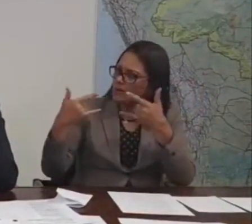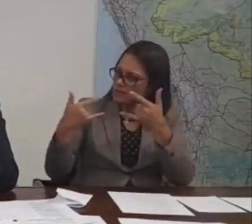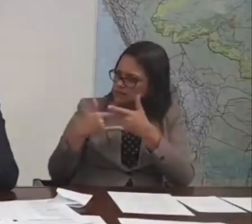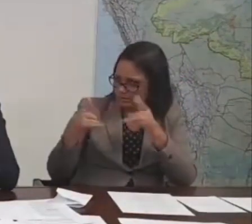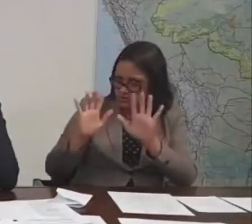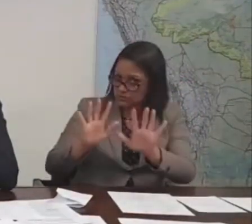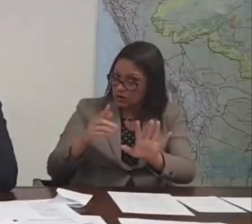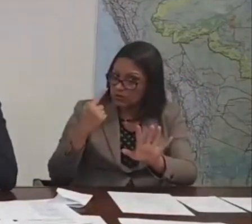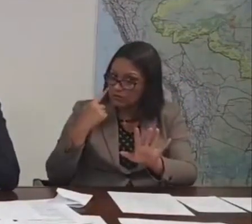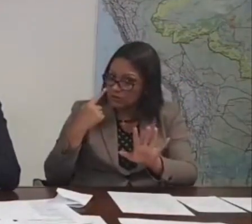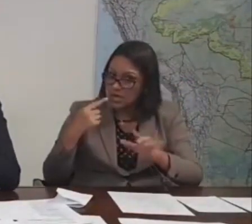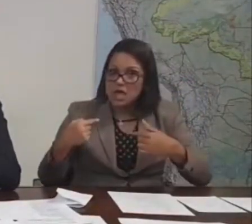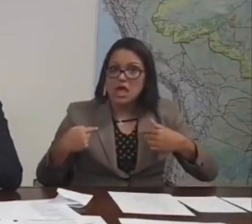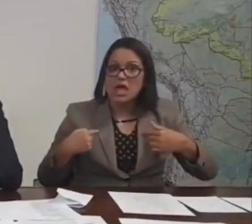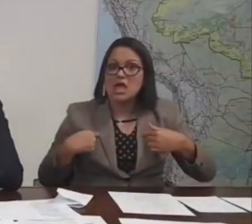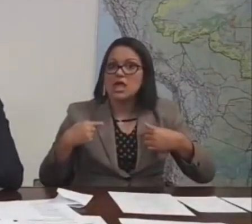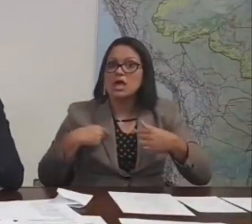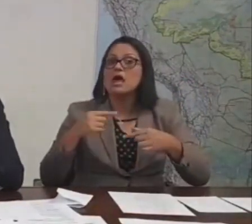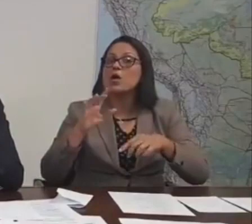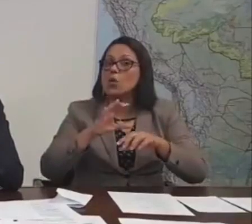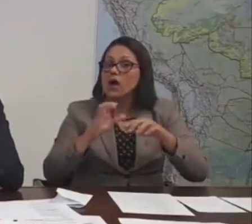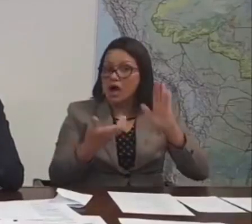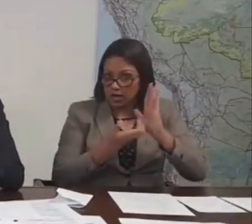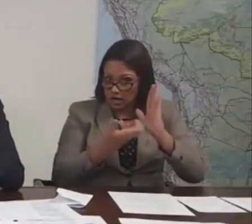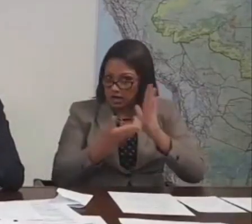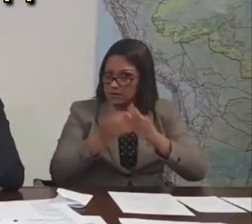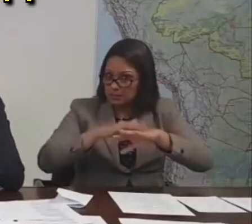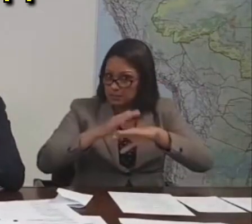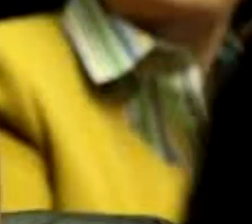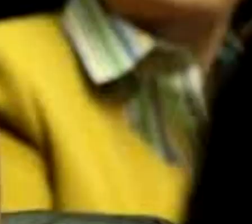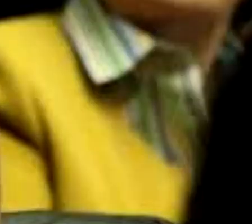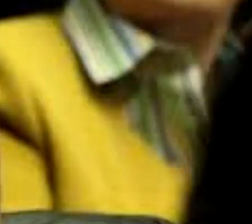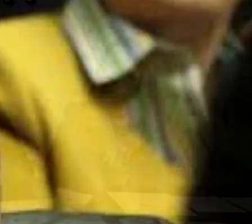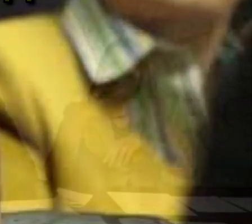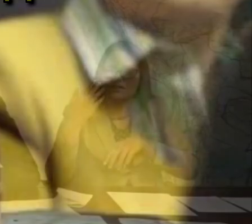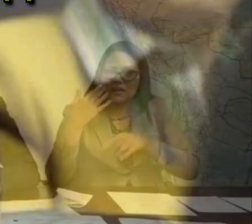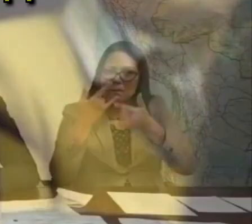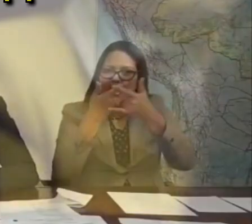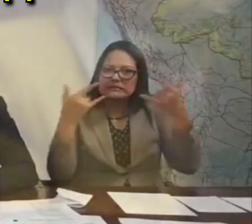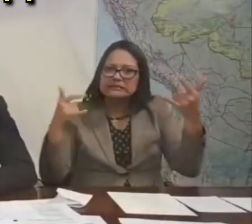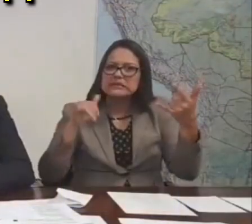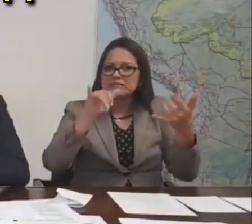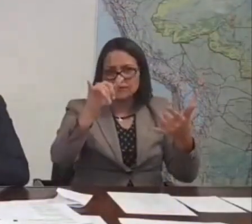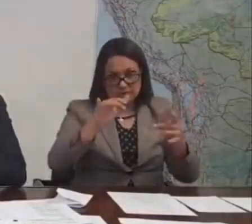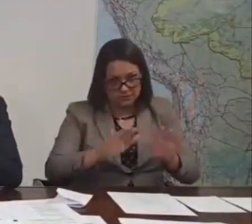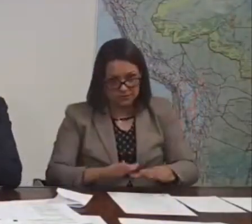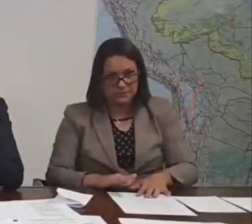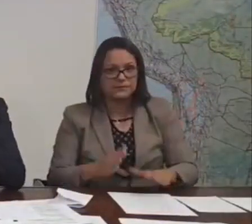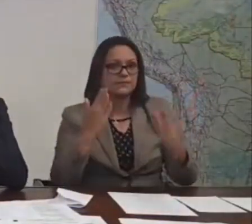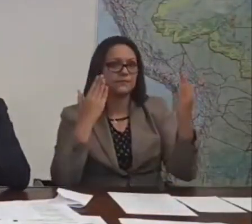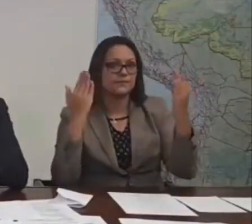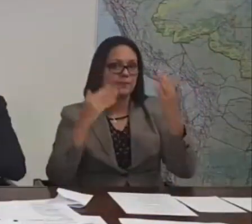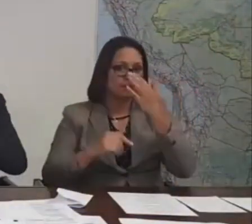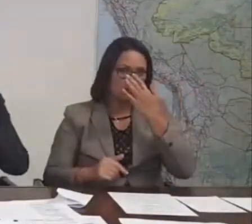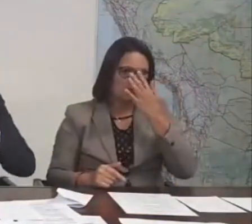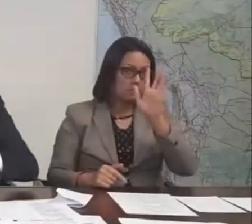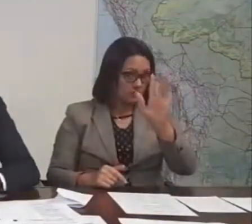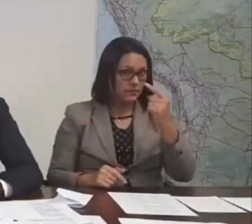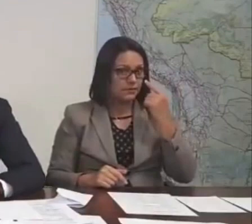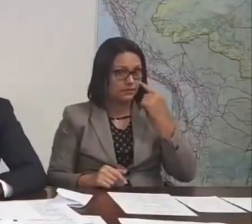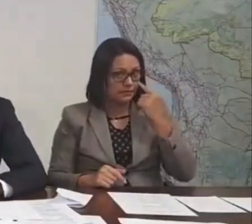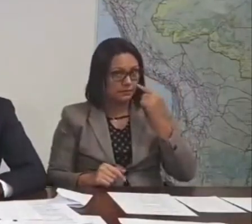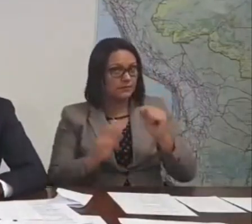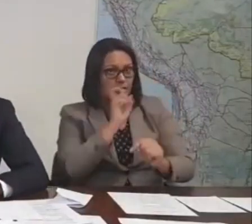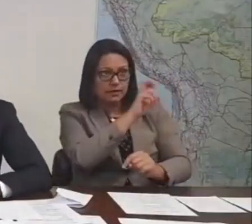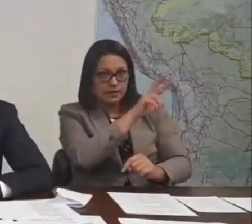era minha 28 anos que ela pagou acerto é essa aí sim vamos lá quantas vezes vi no jardim agora